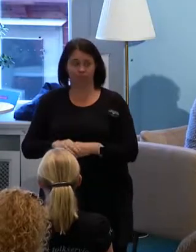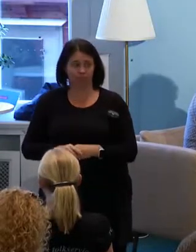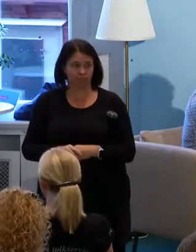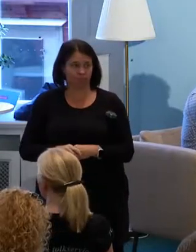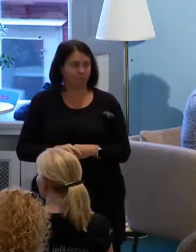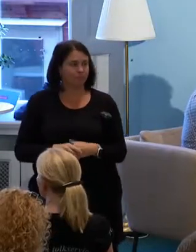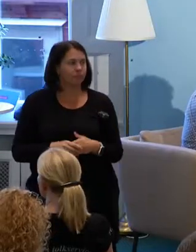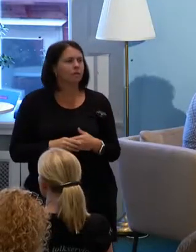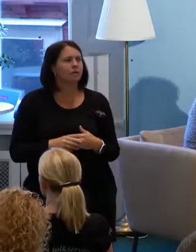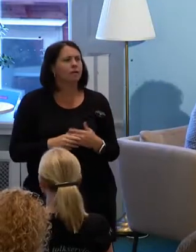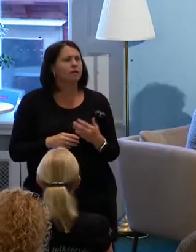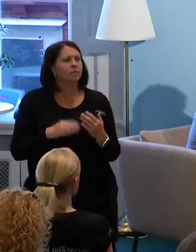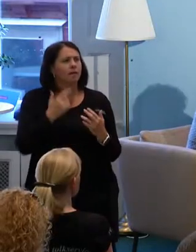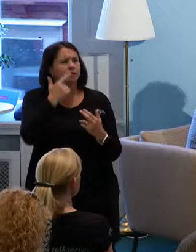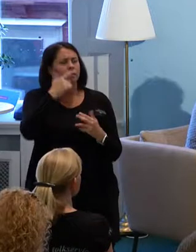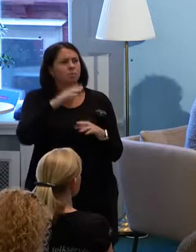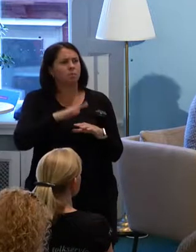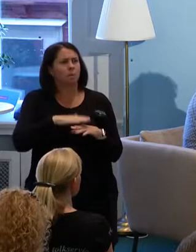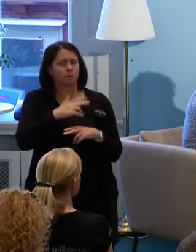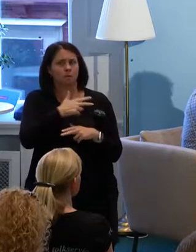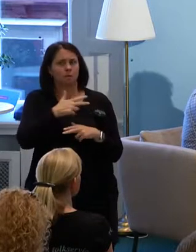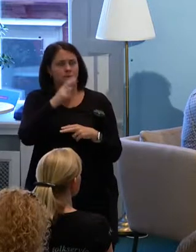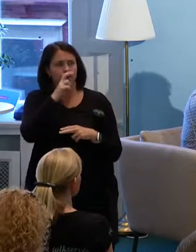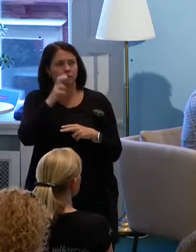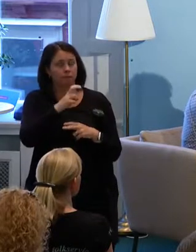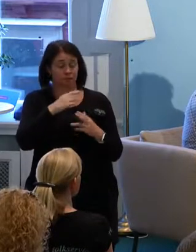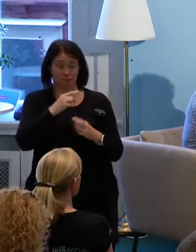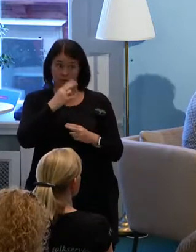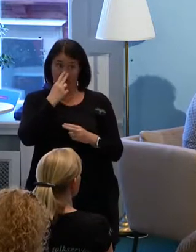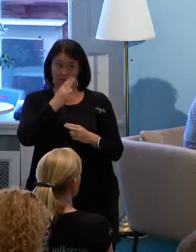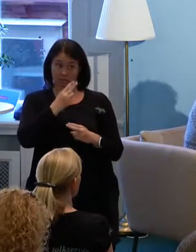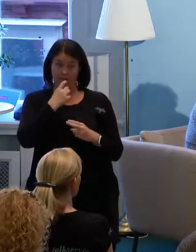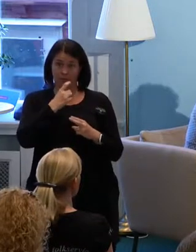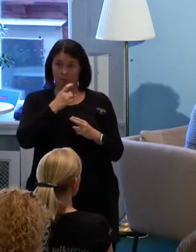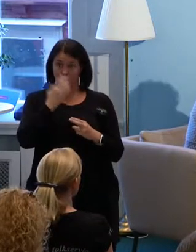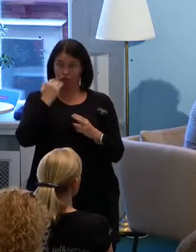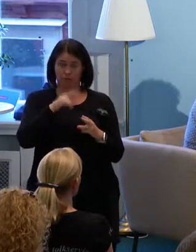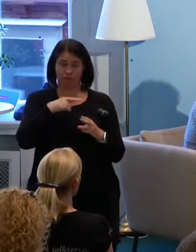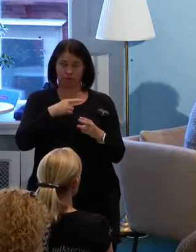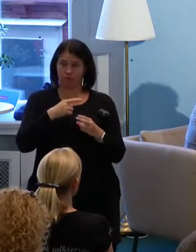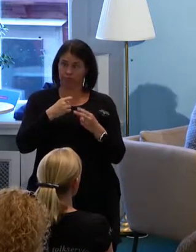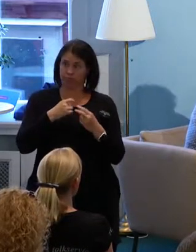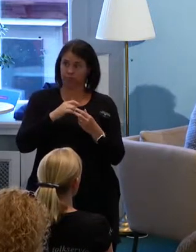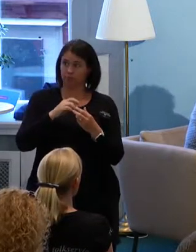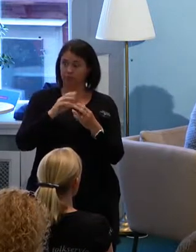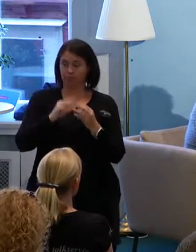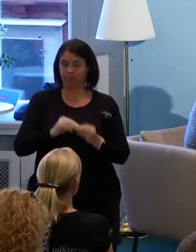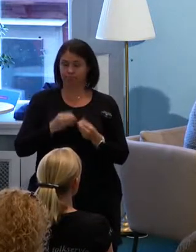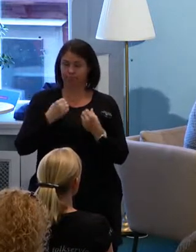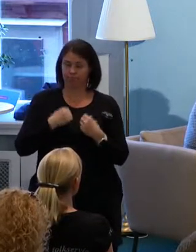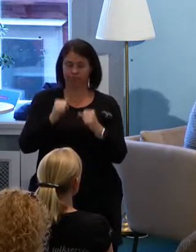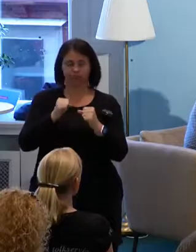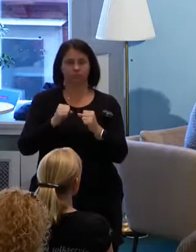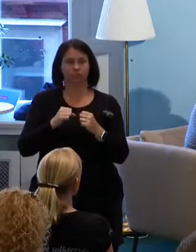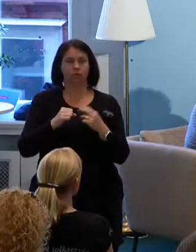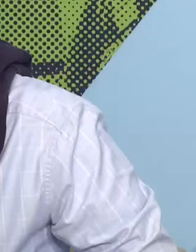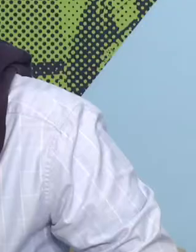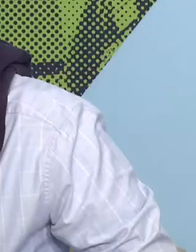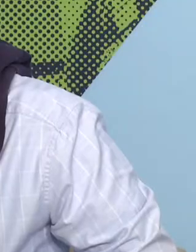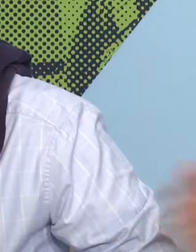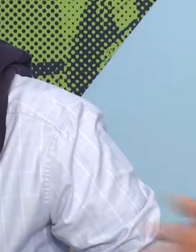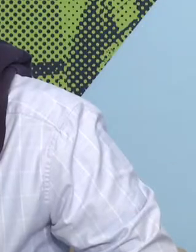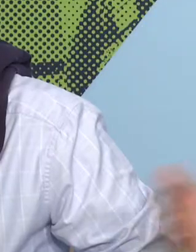Men utifrån ett nordiskt perspektiv, jag vet att finnarna har precis infört någon form av... Ja, men för som generell kommentar,